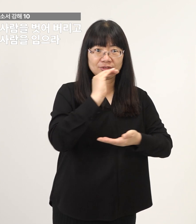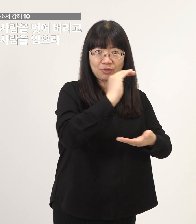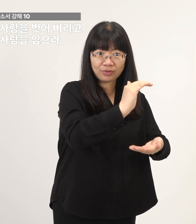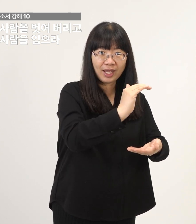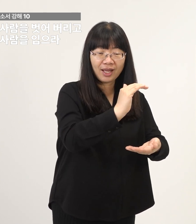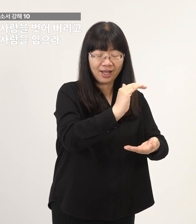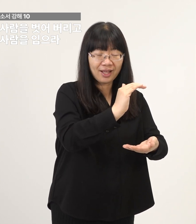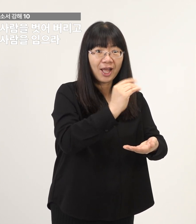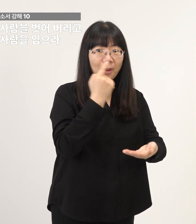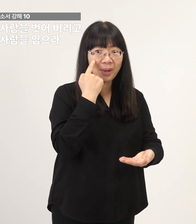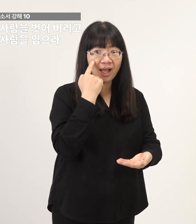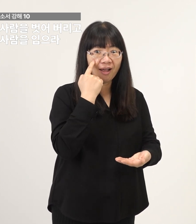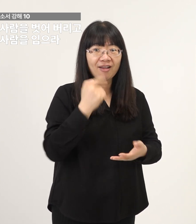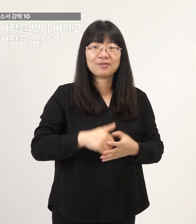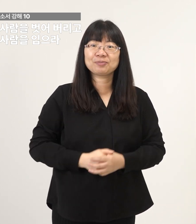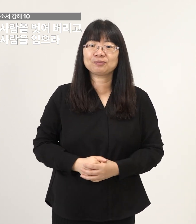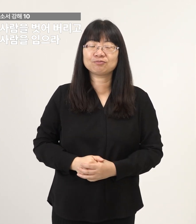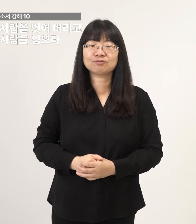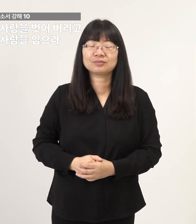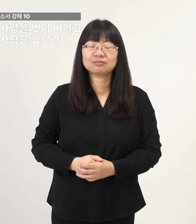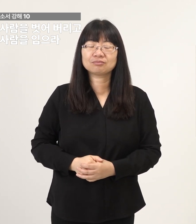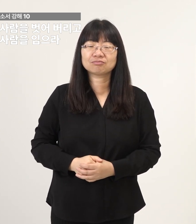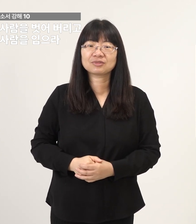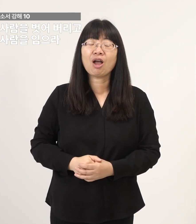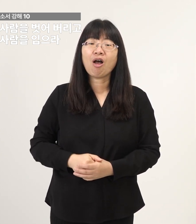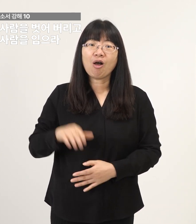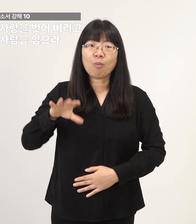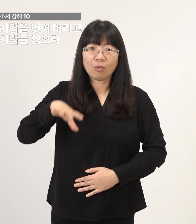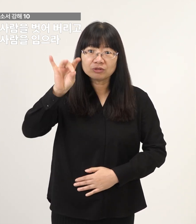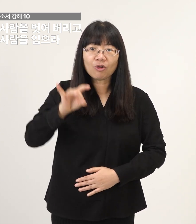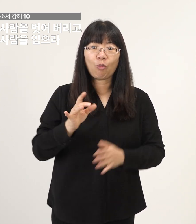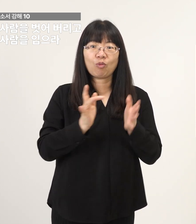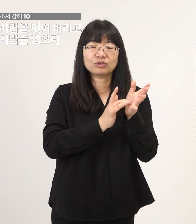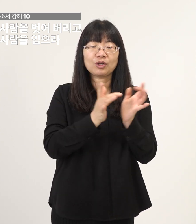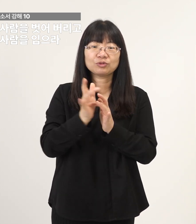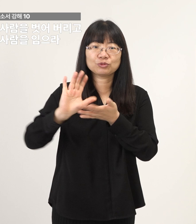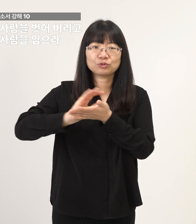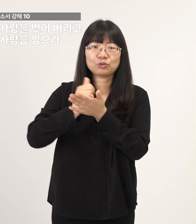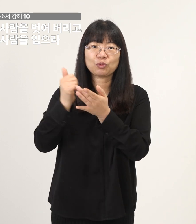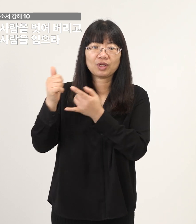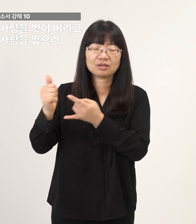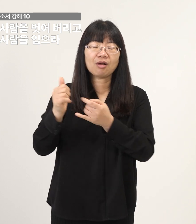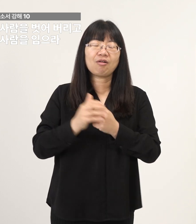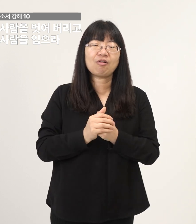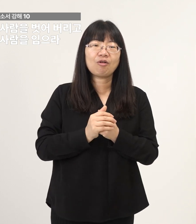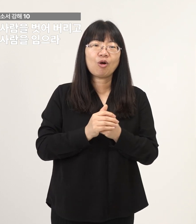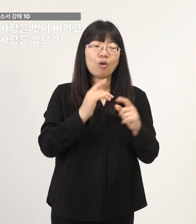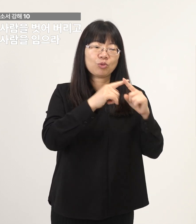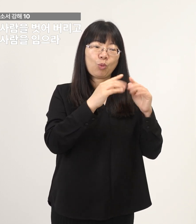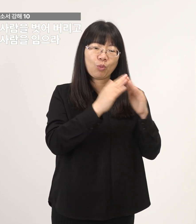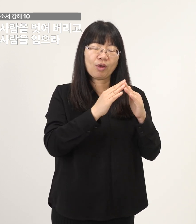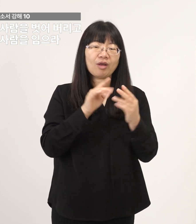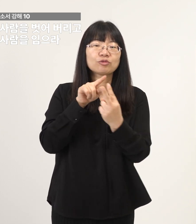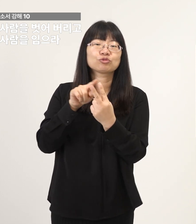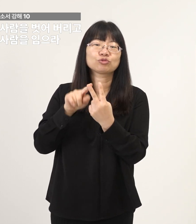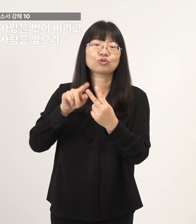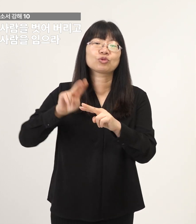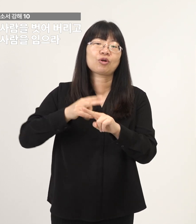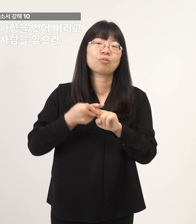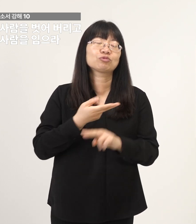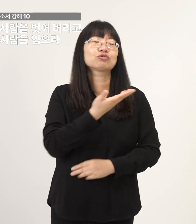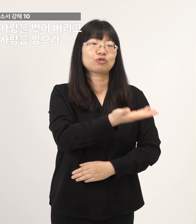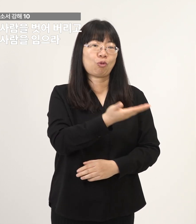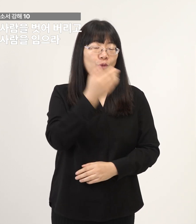우선 예수 그리스도께서 교회에 두 가지 선물을 주셨어요. 기억나십니까?